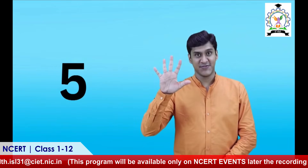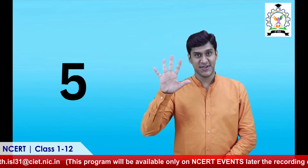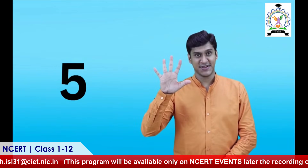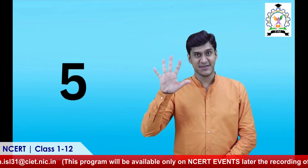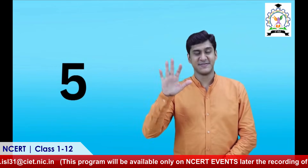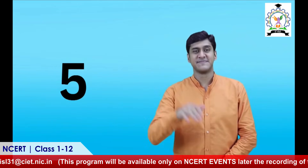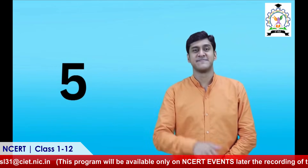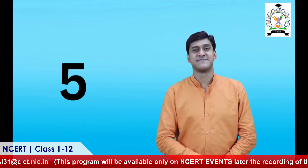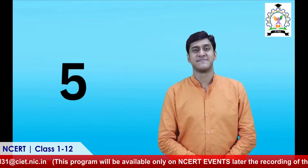5